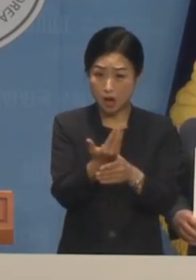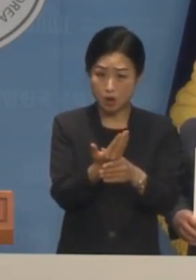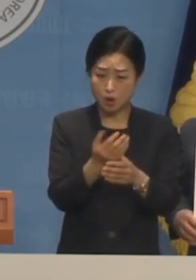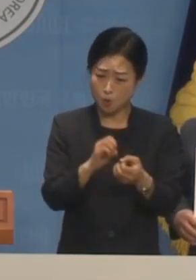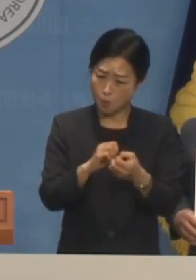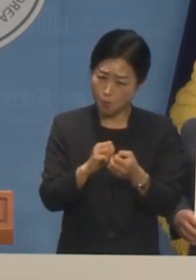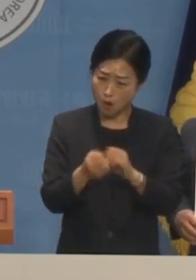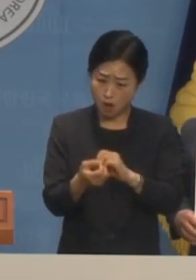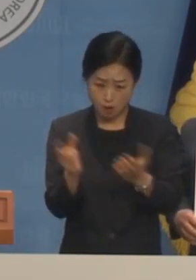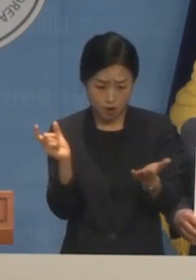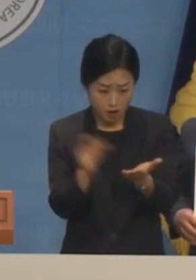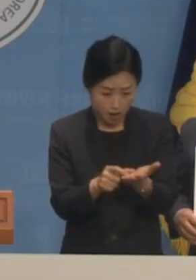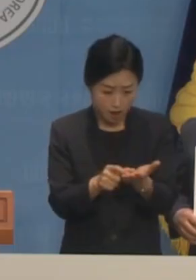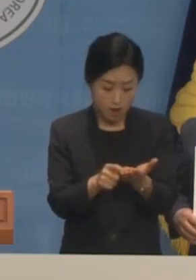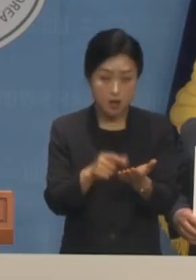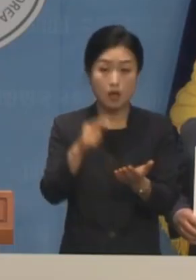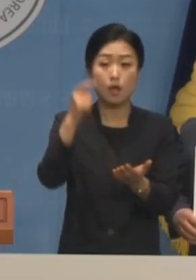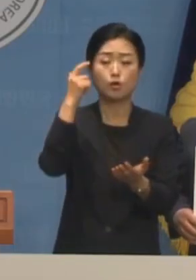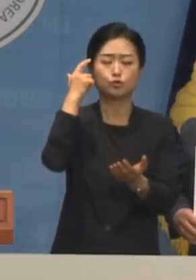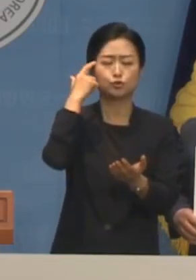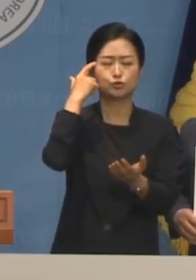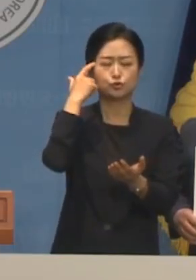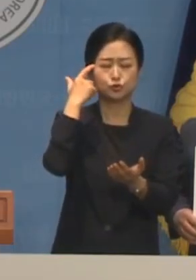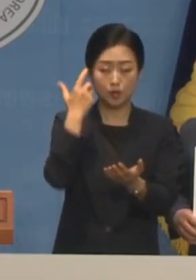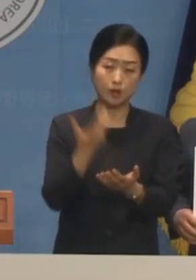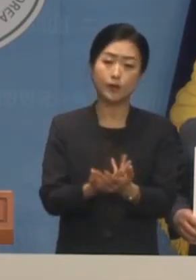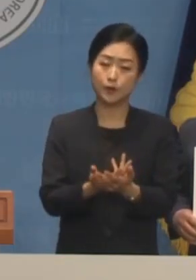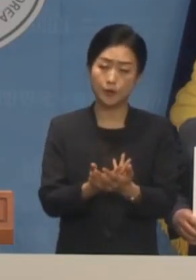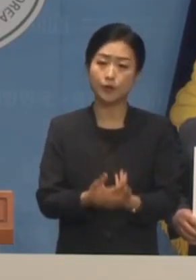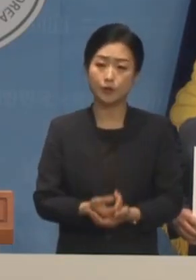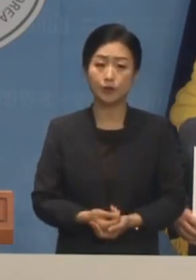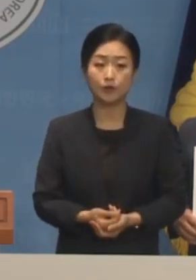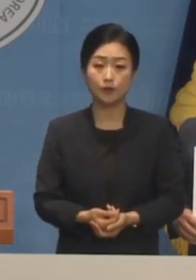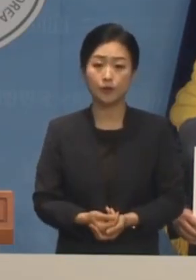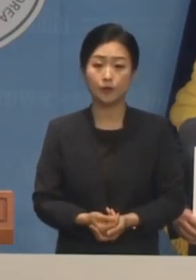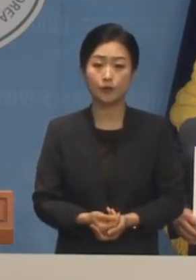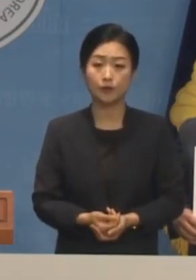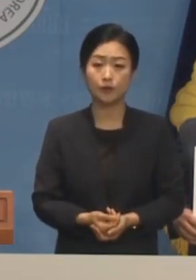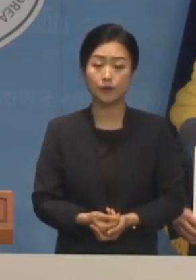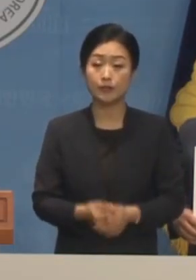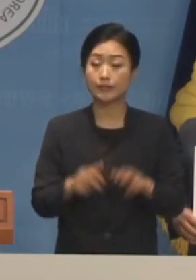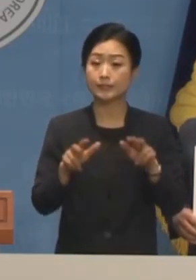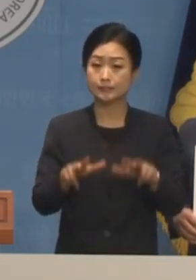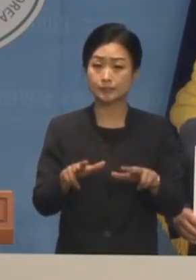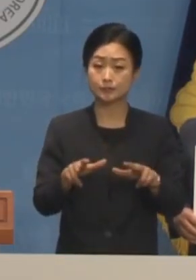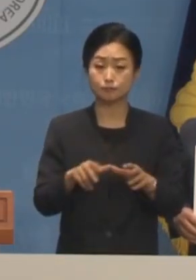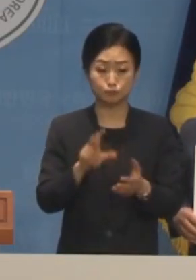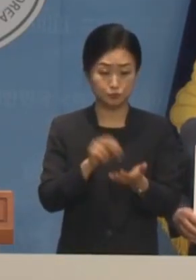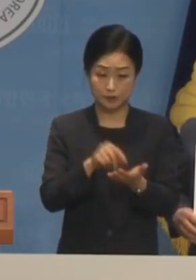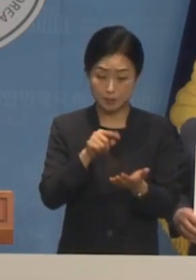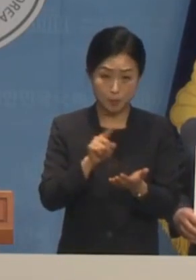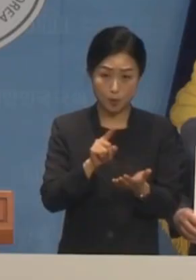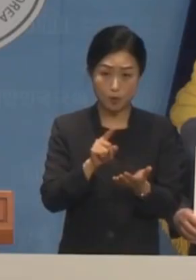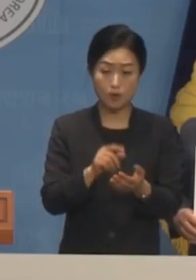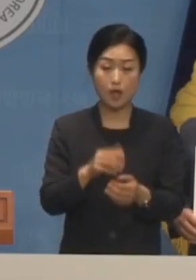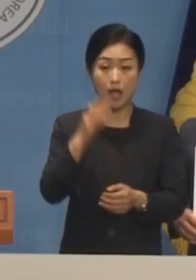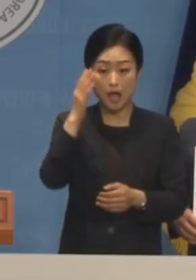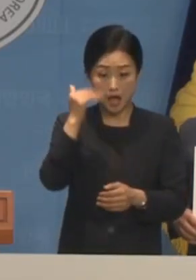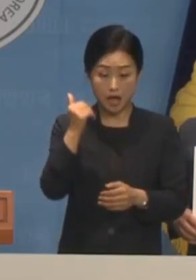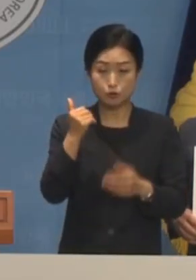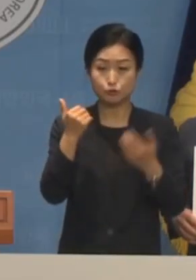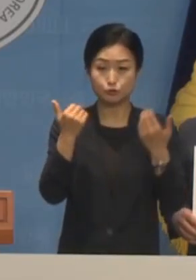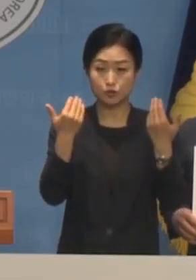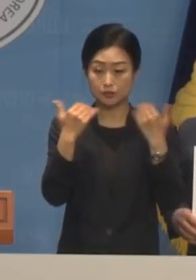있다는 충격적 사실도 드러났습니다 현재 문제가 되는 한국사